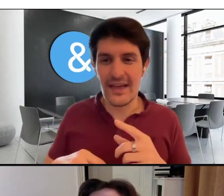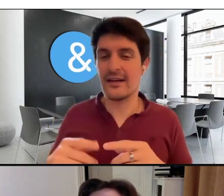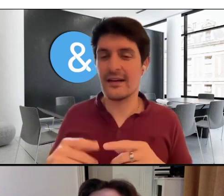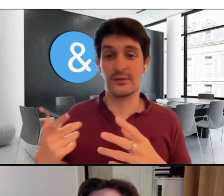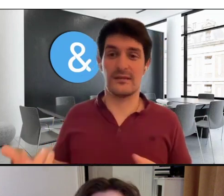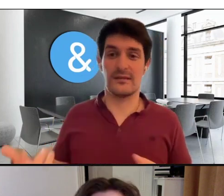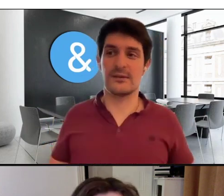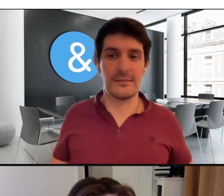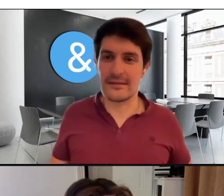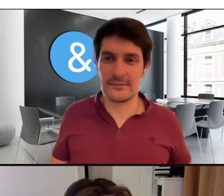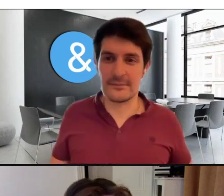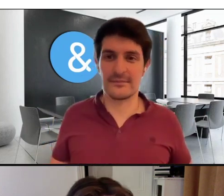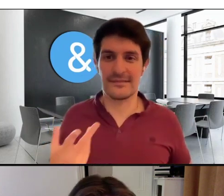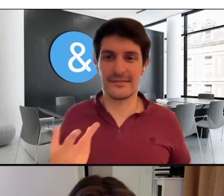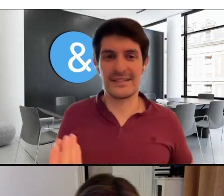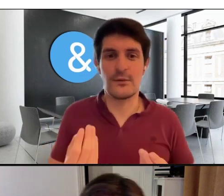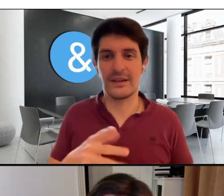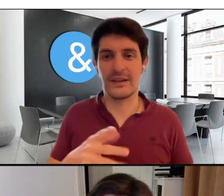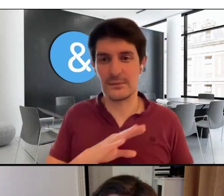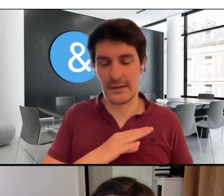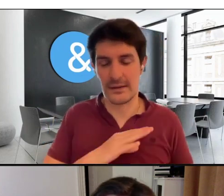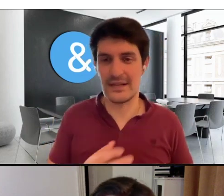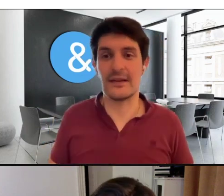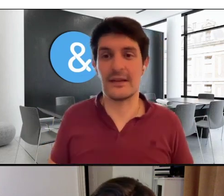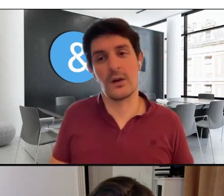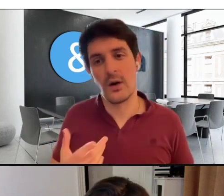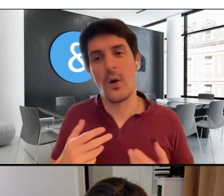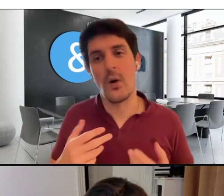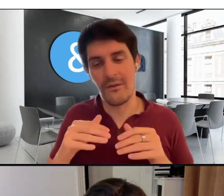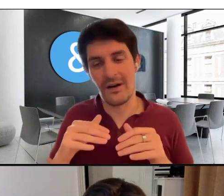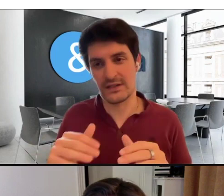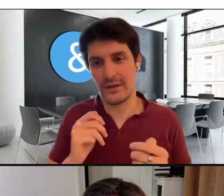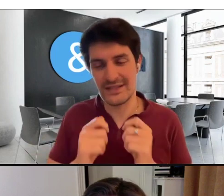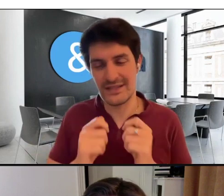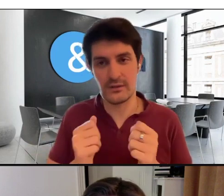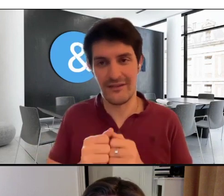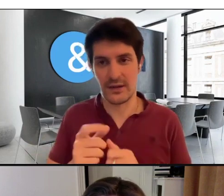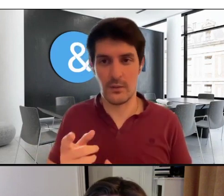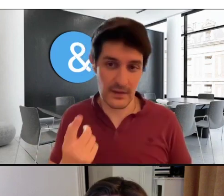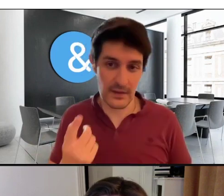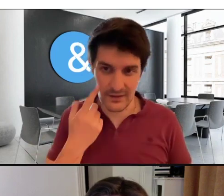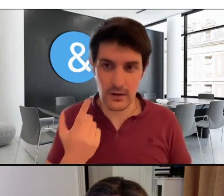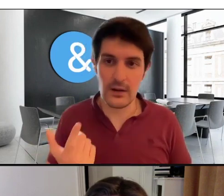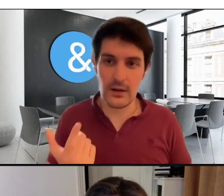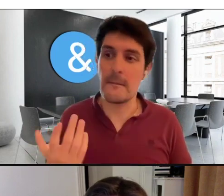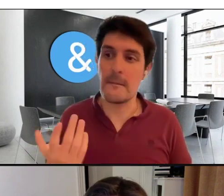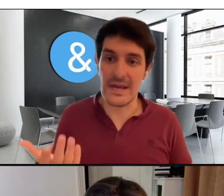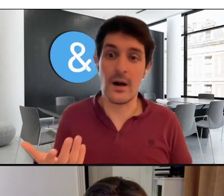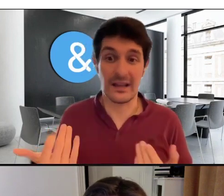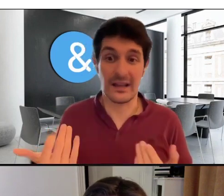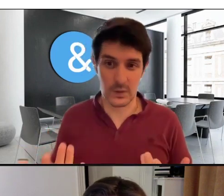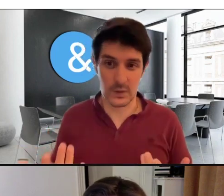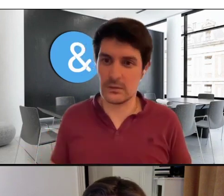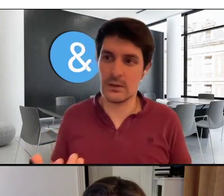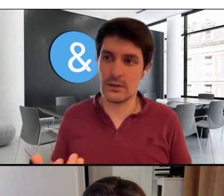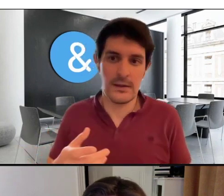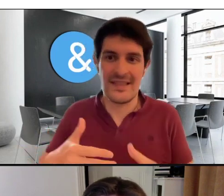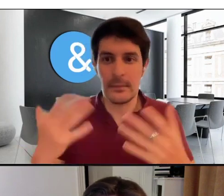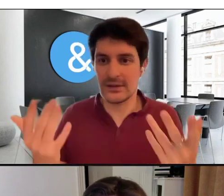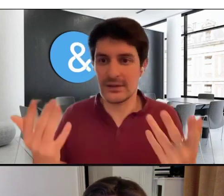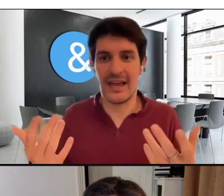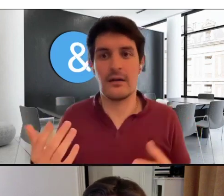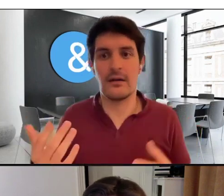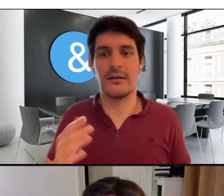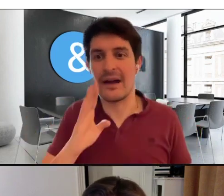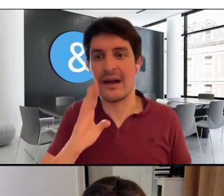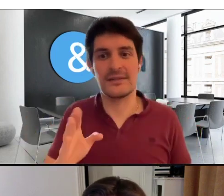ça. Mais c'est votre responsabilité. Donc, on va continuer à discuter avec eux, on va voir. Mais en attendant, n'importe quel